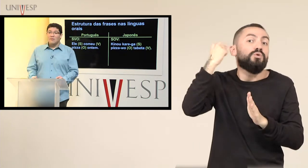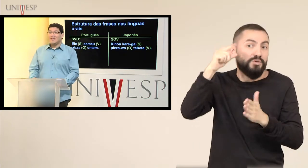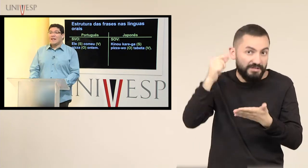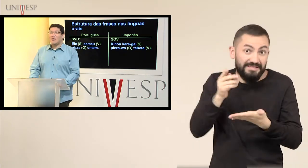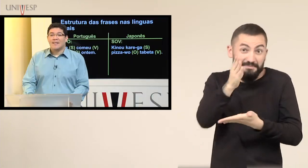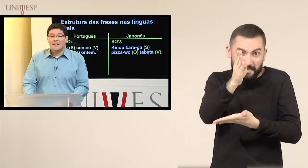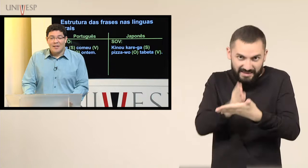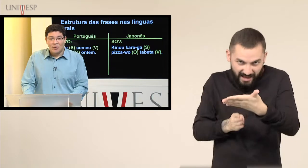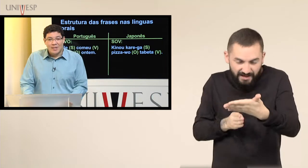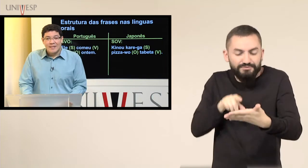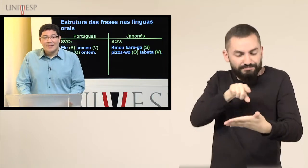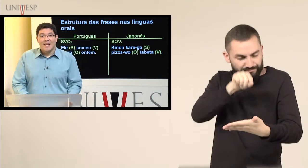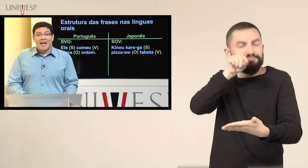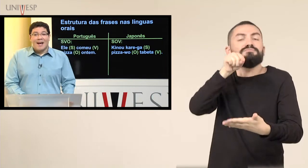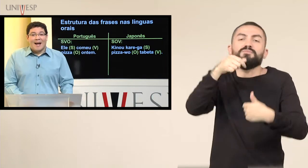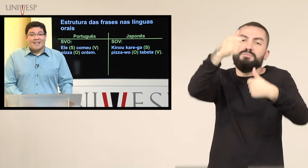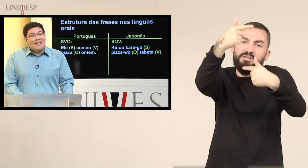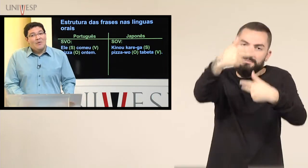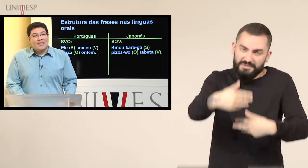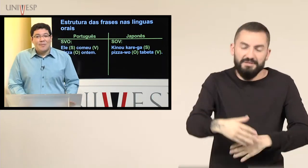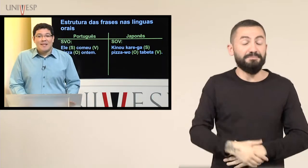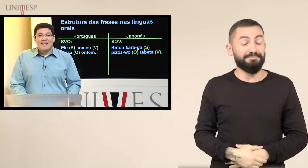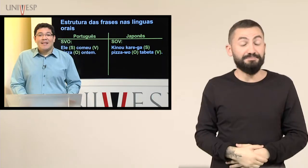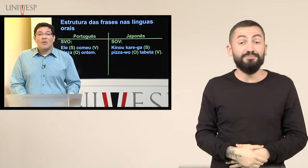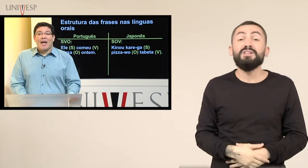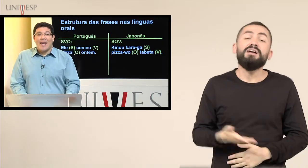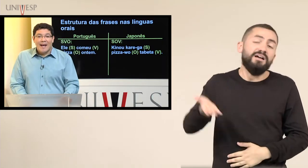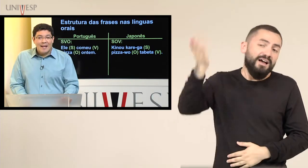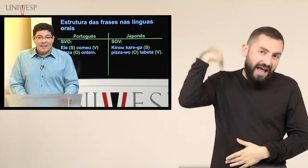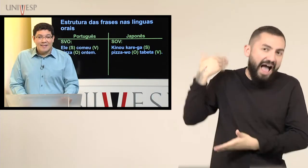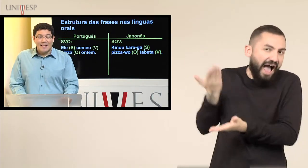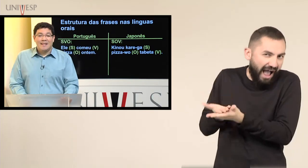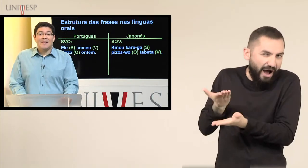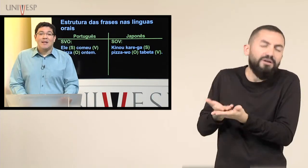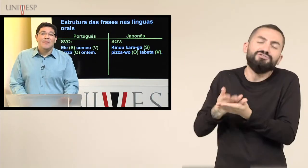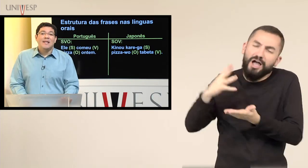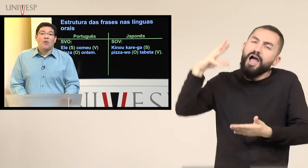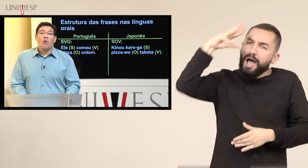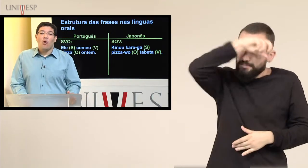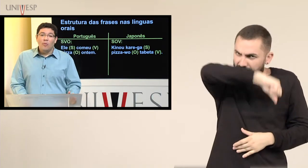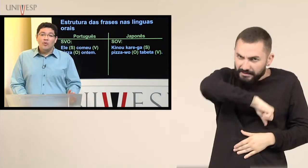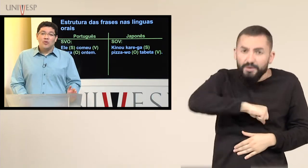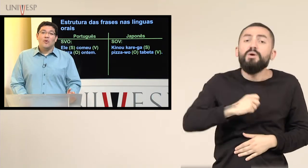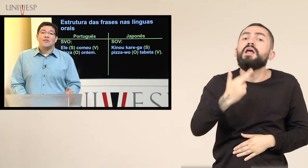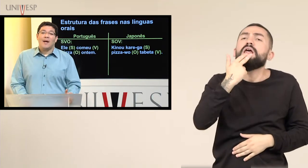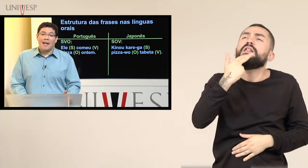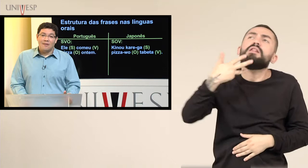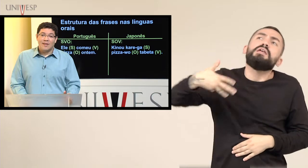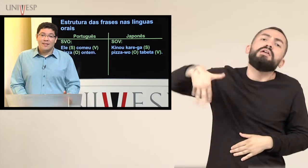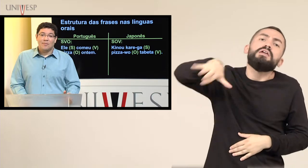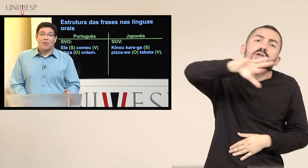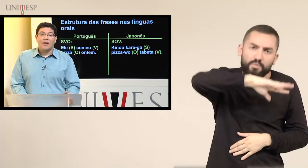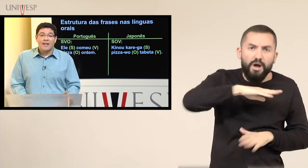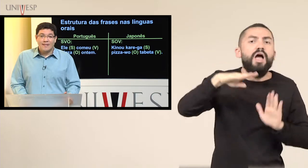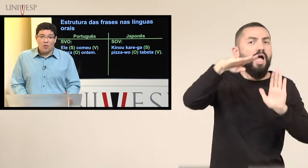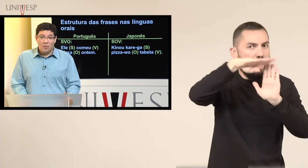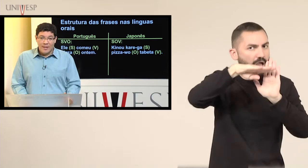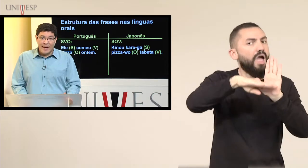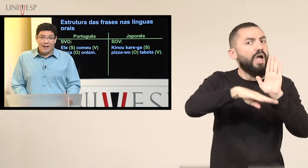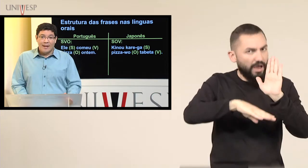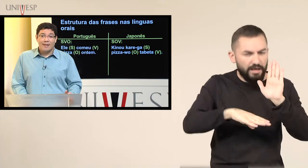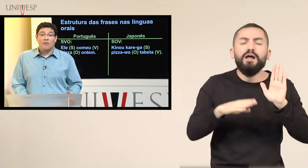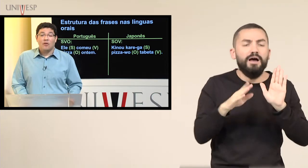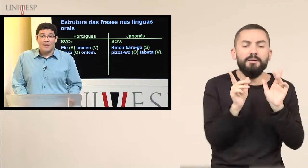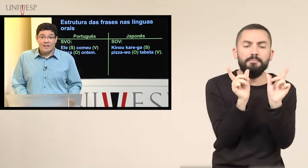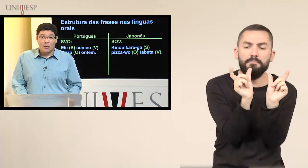Como vimos em aulas anteriores, as línguas apresentam regras que determinam como suas palavras podem se